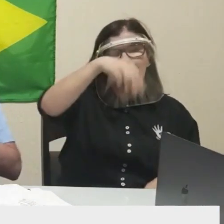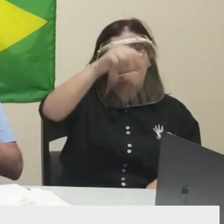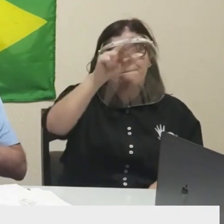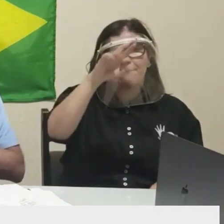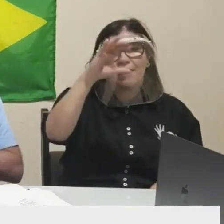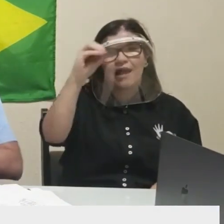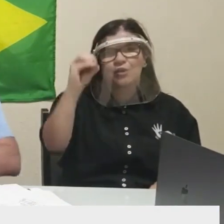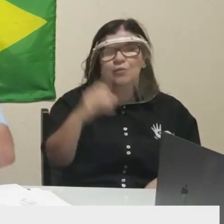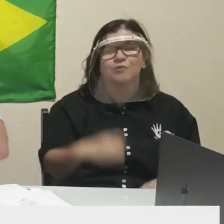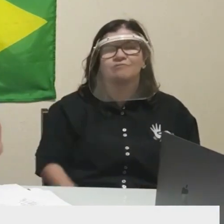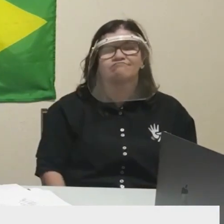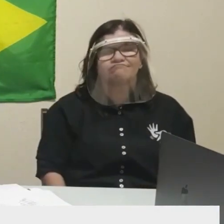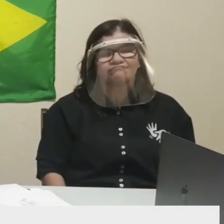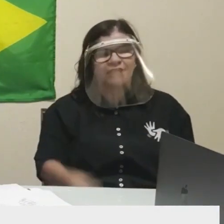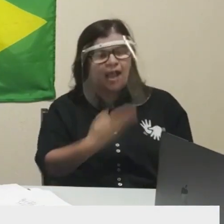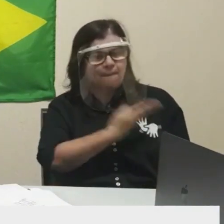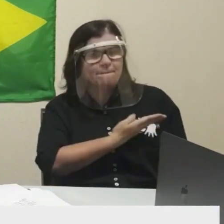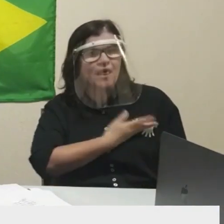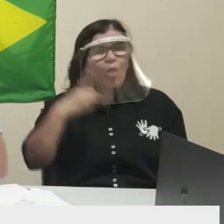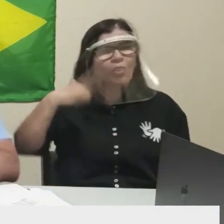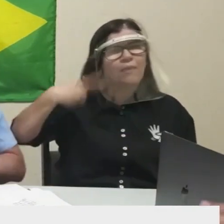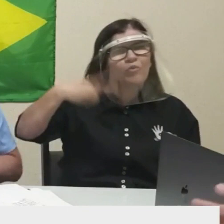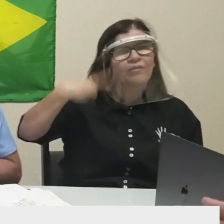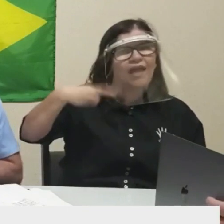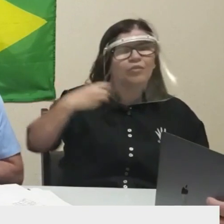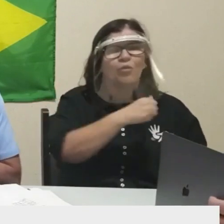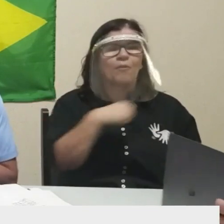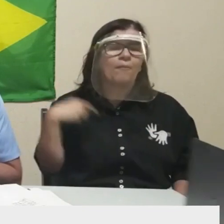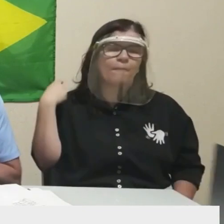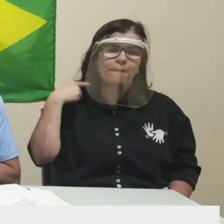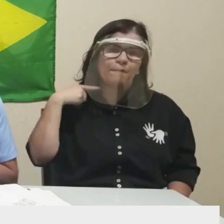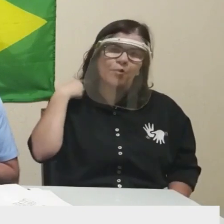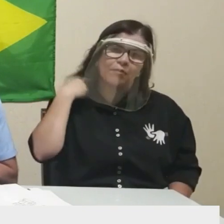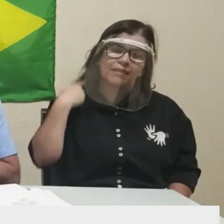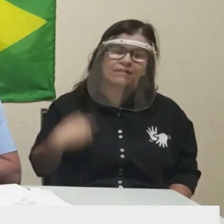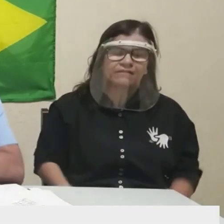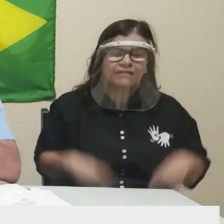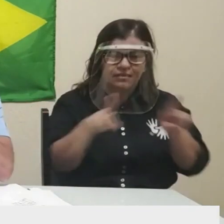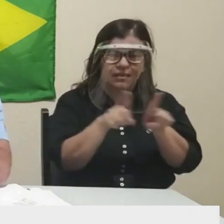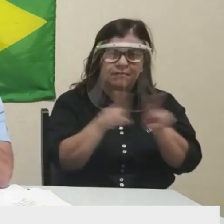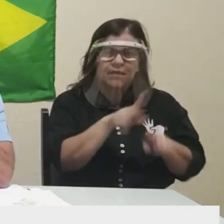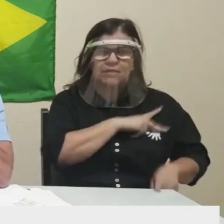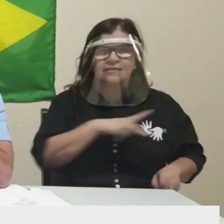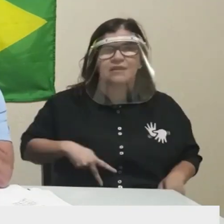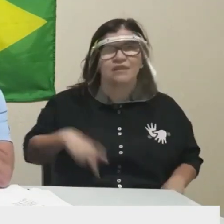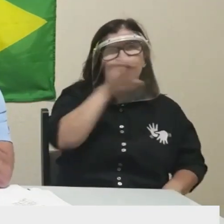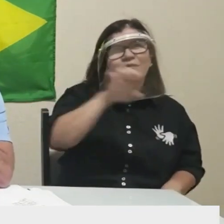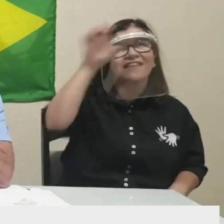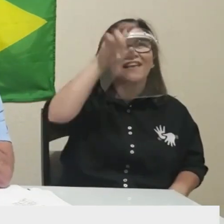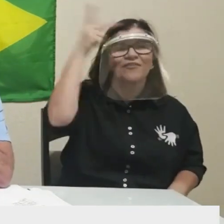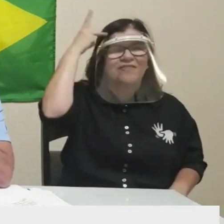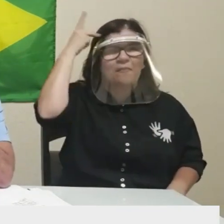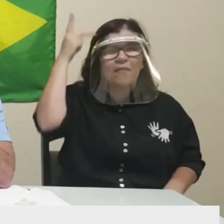Oliveira, foi meu colega deputado federal por Minas Gerais. E também o presidente quadrangular do estado de São